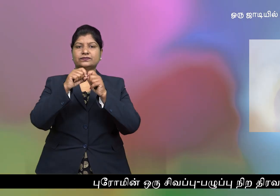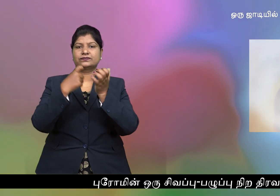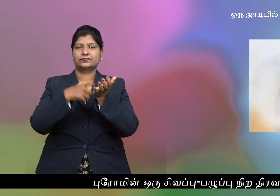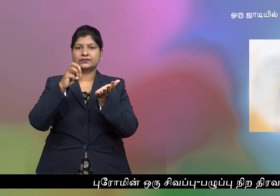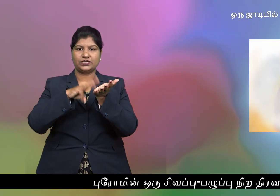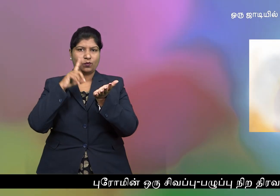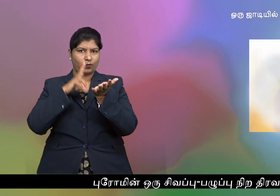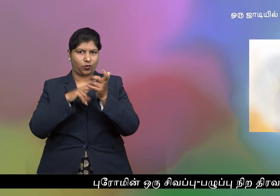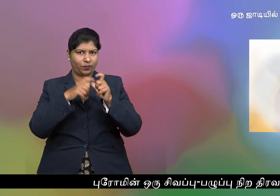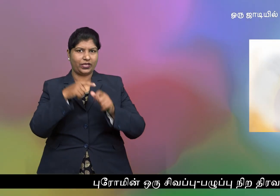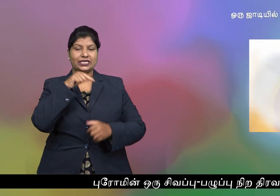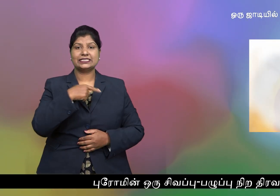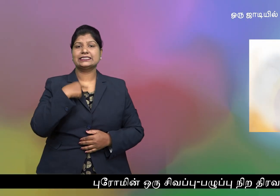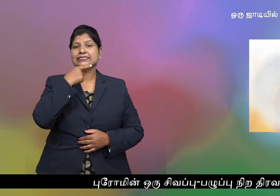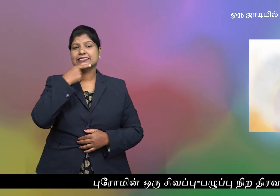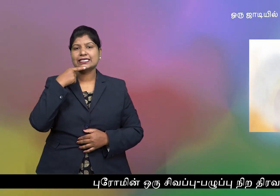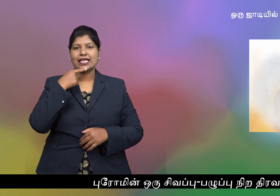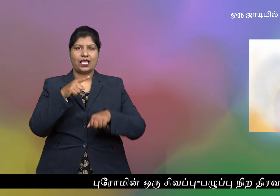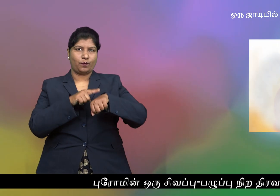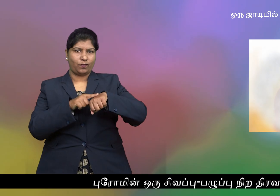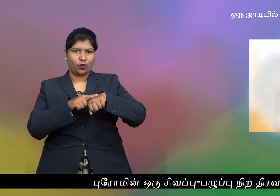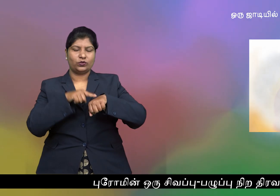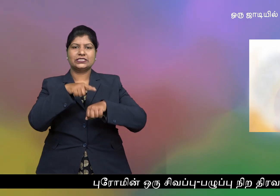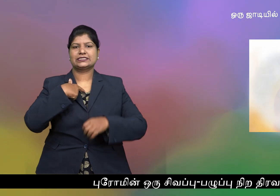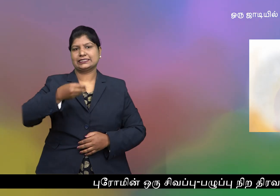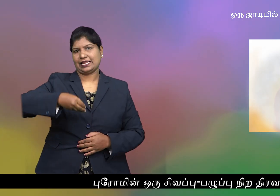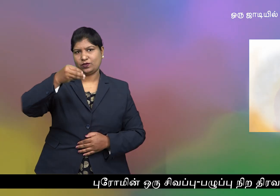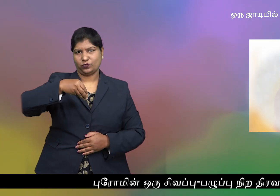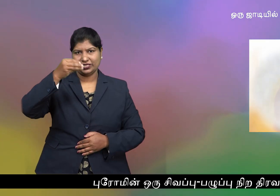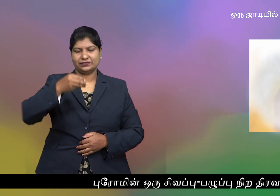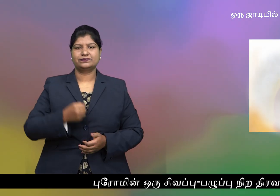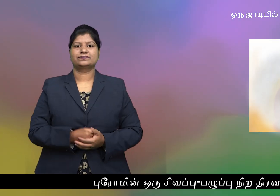புரோமின் ஒரு சிவப்பு பழுப்பு நிற திரவமாகும்.